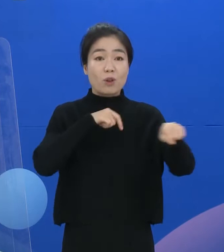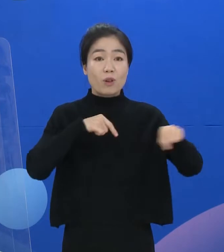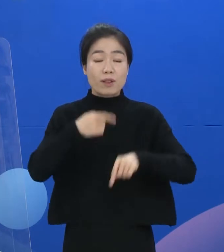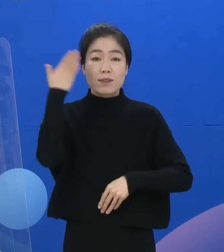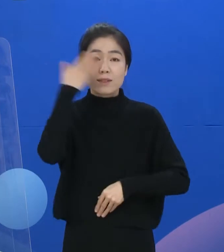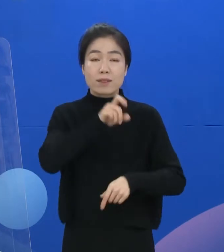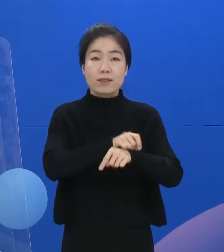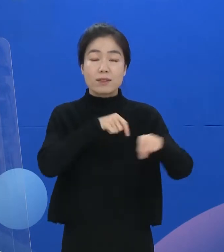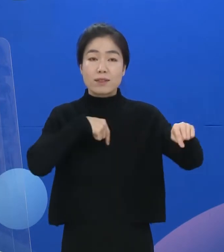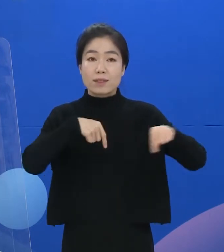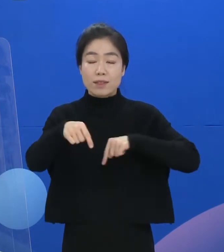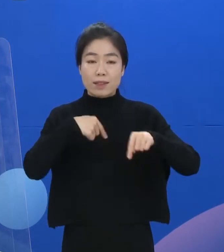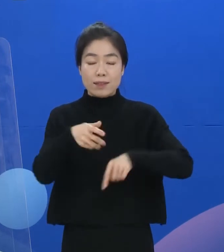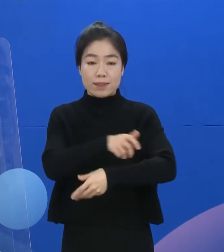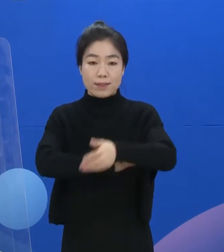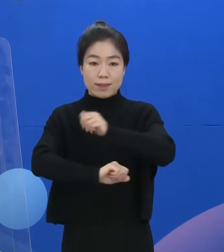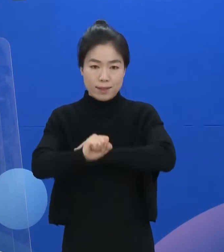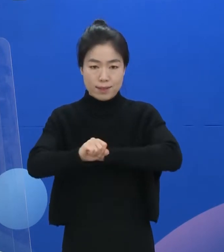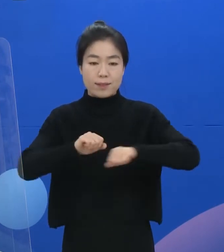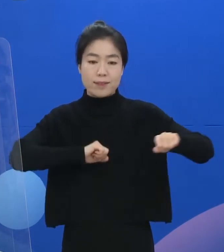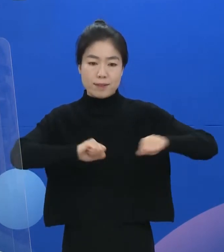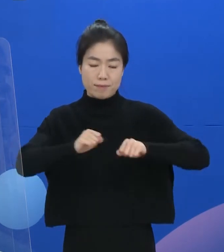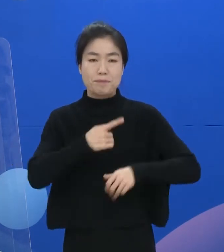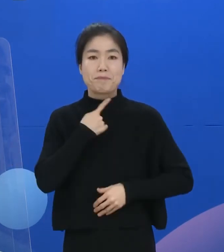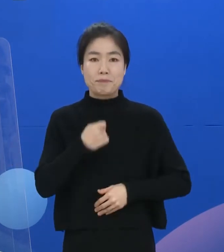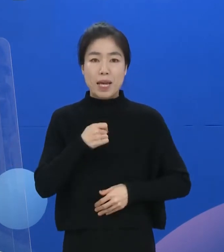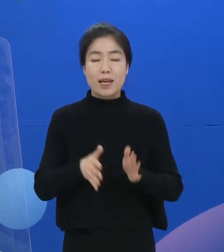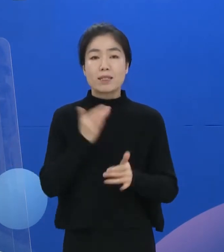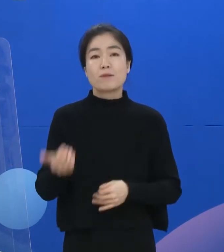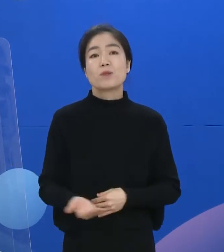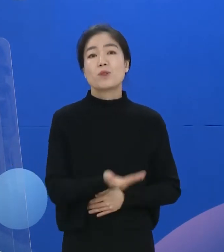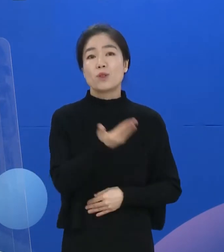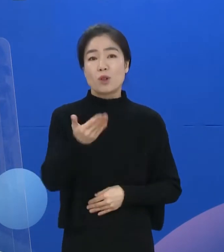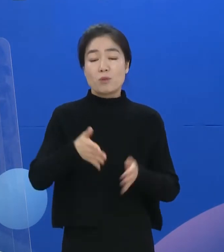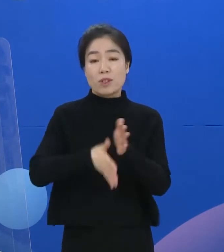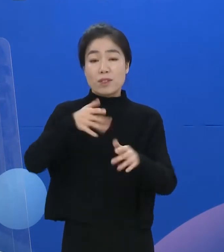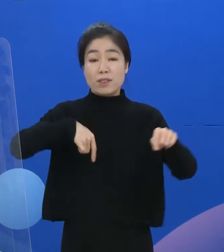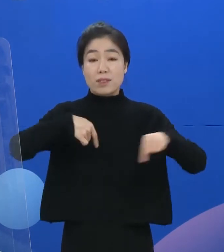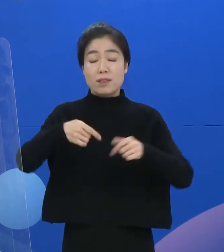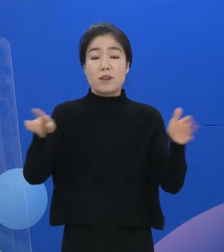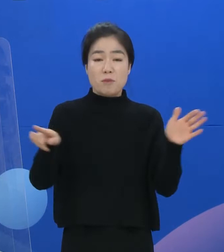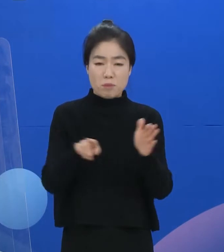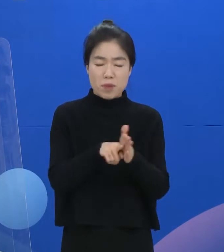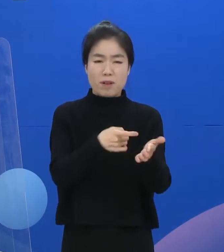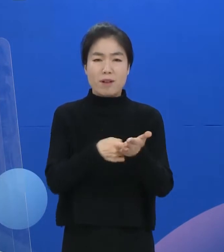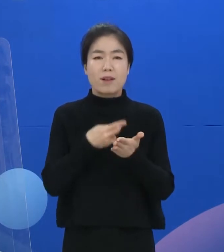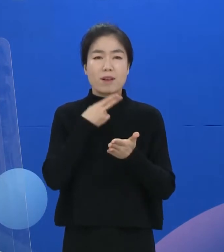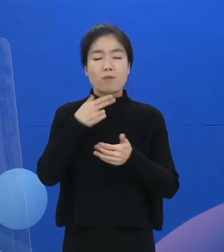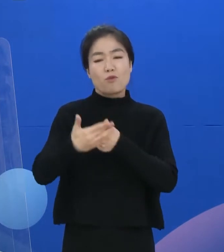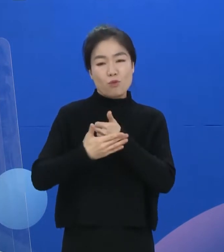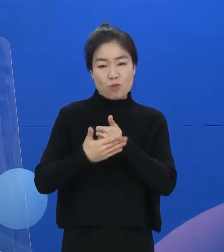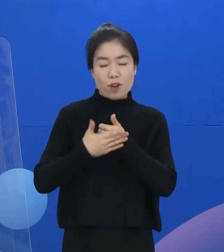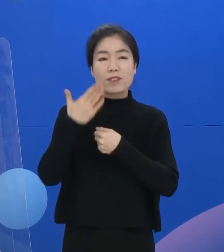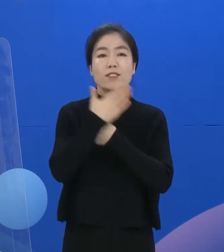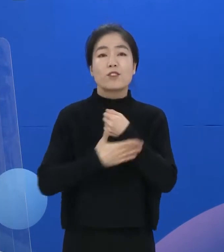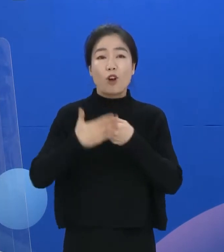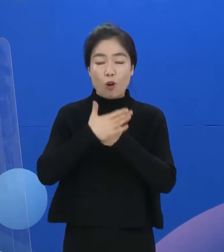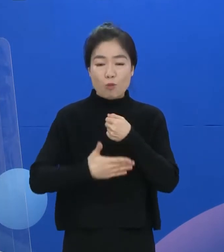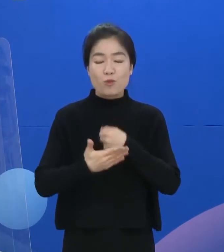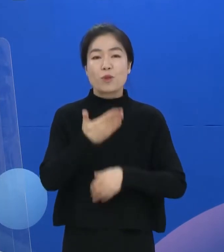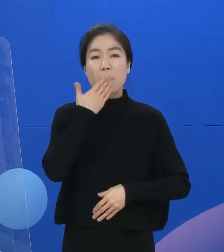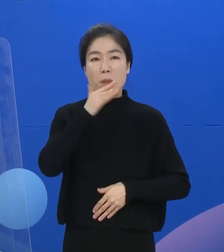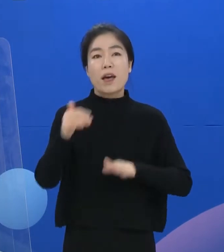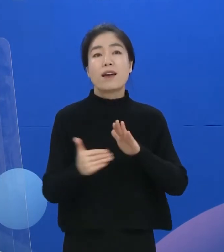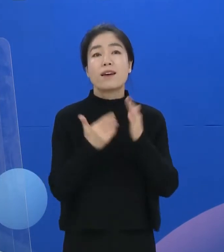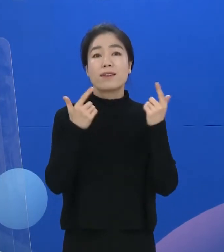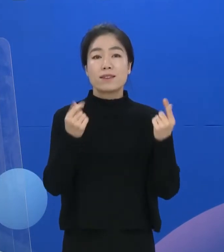모든 성취는 우리 공직자들이 혁신행정 소통행정 청렴행정을 적극 펼치고